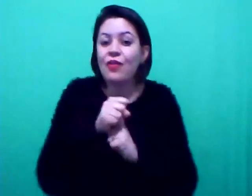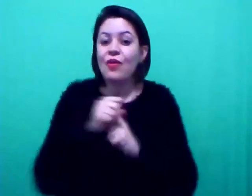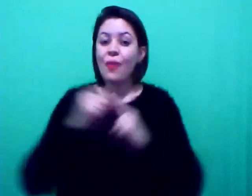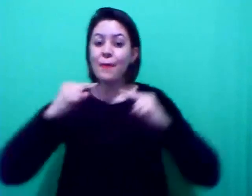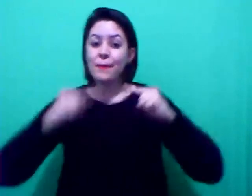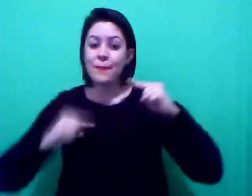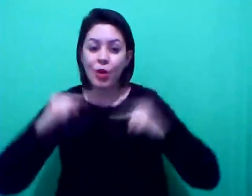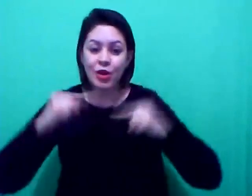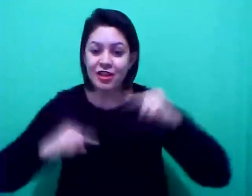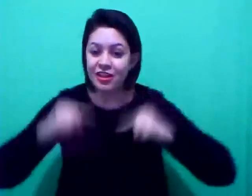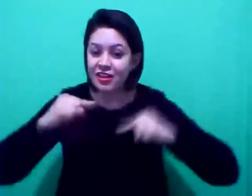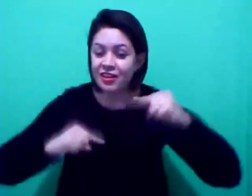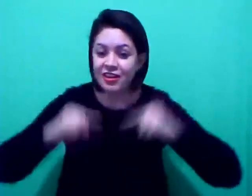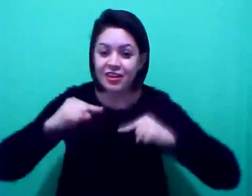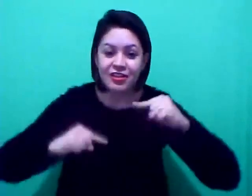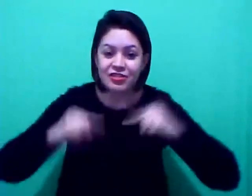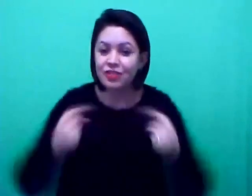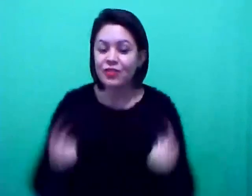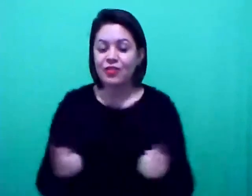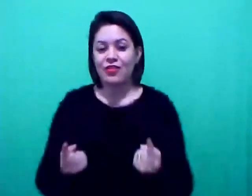também sobre a sociedade política.